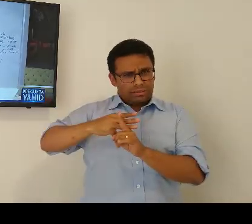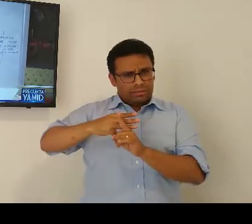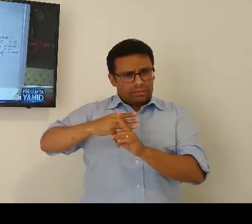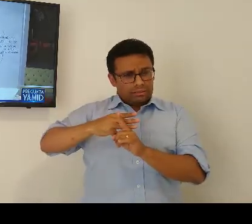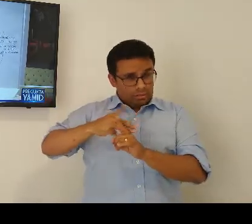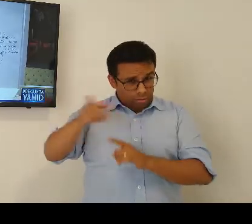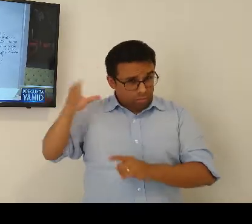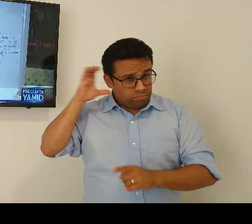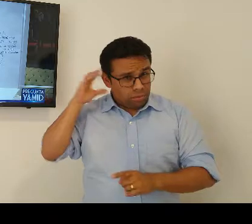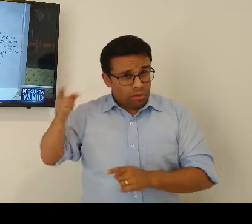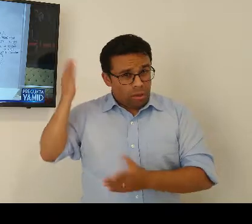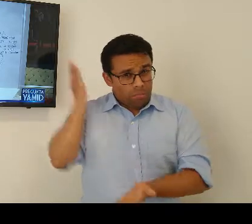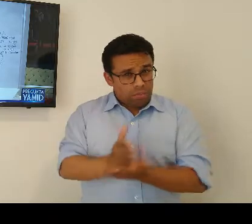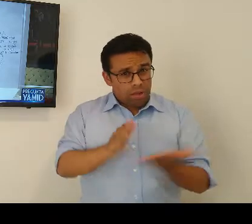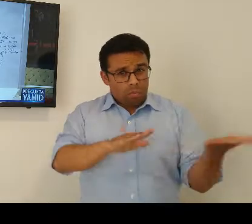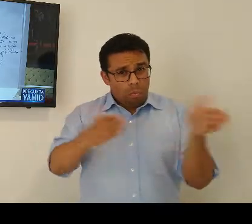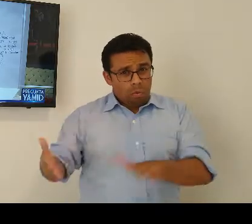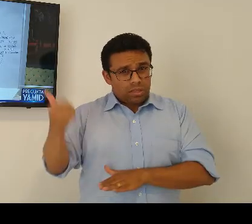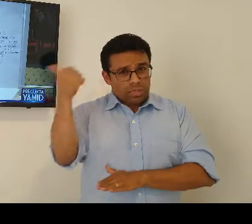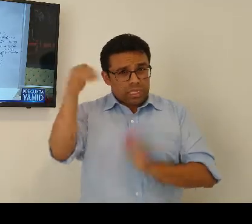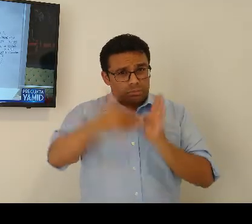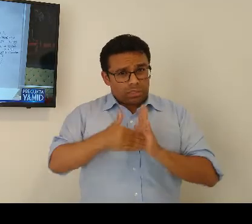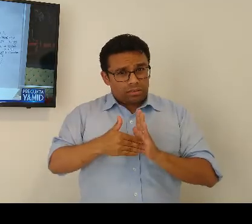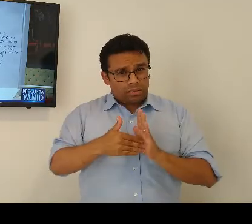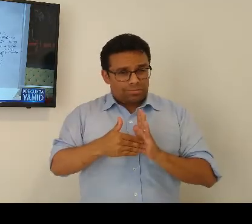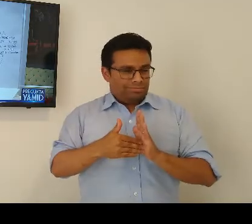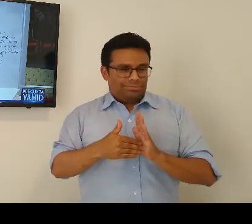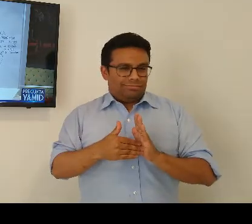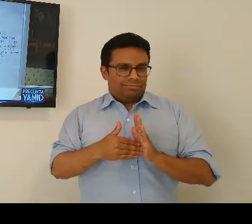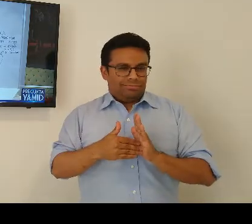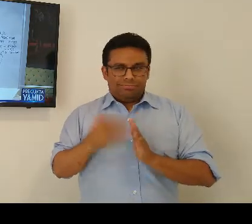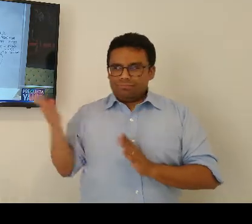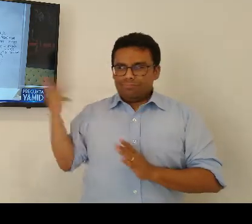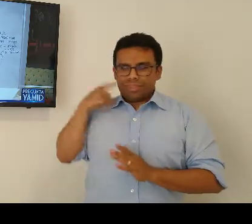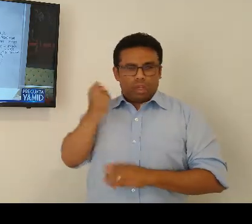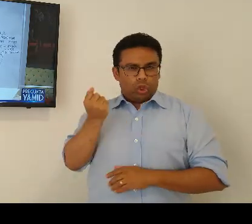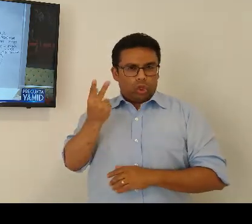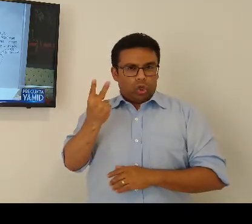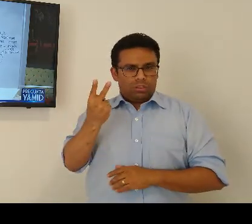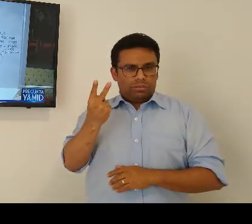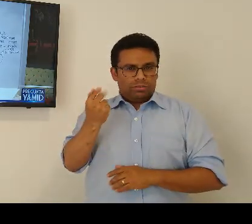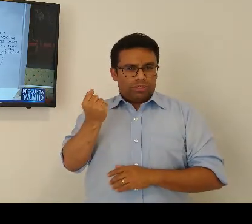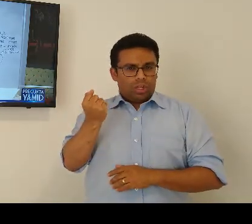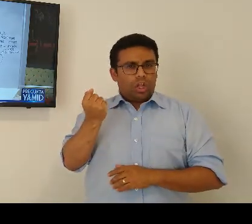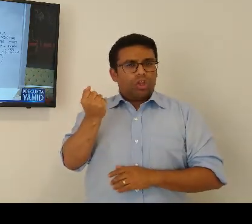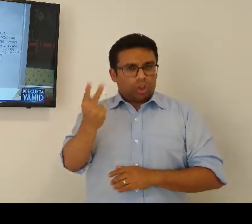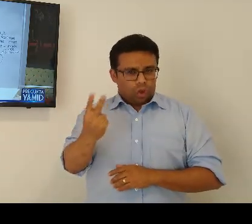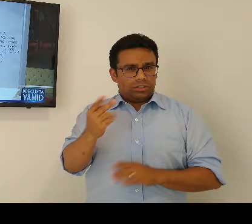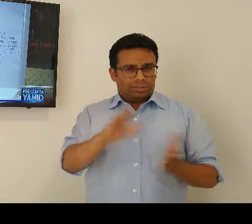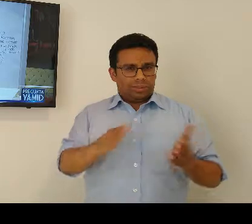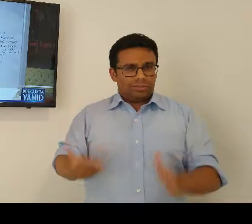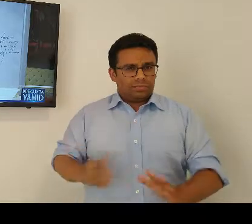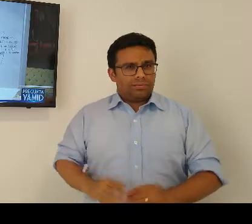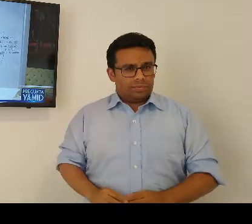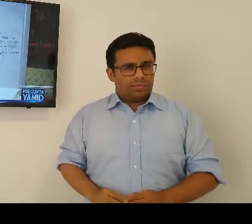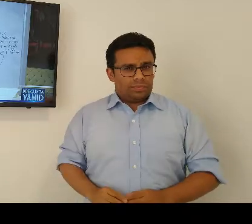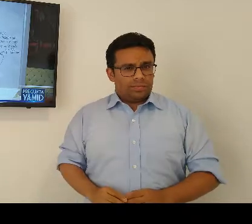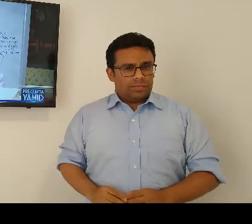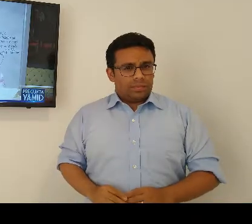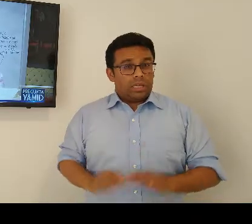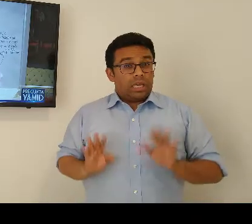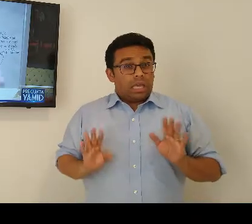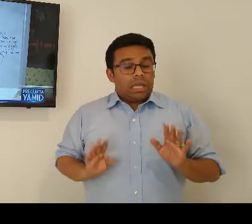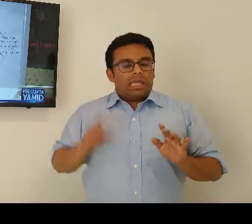10.000 muertos? No, ¿cierto? Hasta ahora tenemos 12. Hasta ahora tenemos 12. Y tenemos que hacer lo